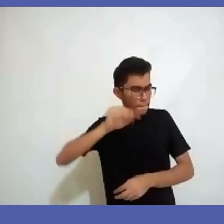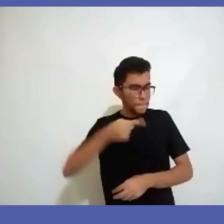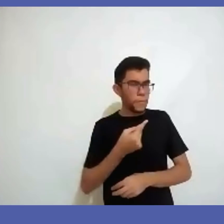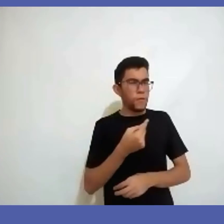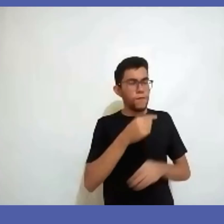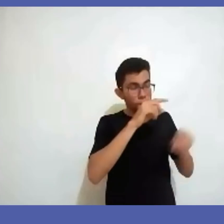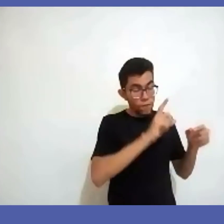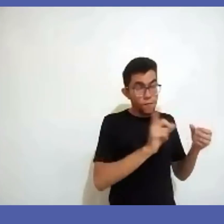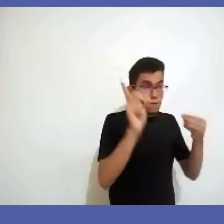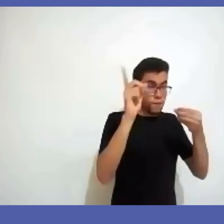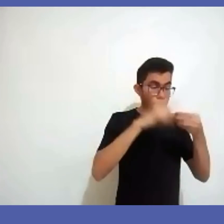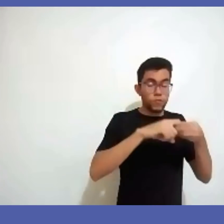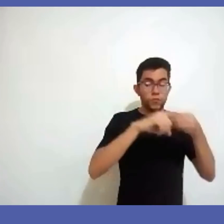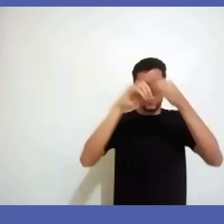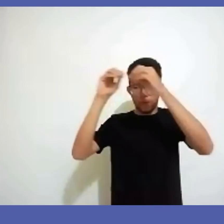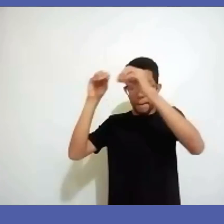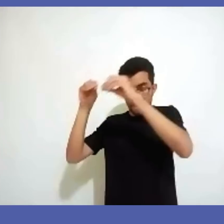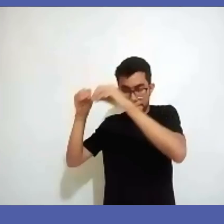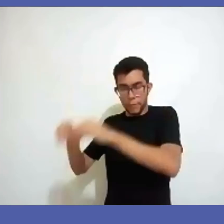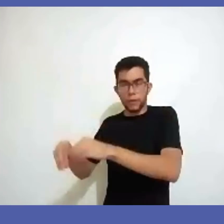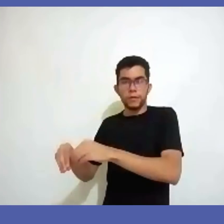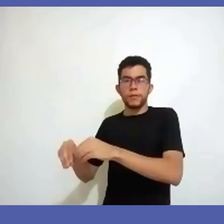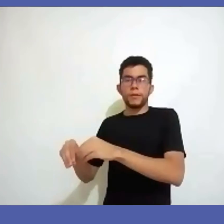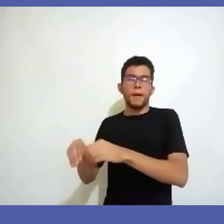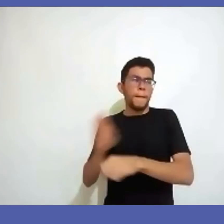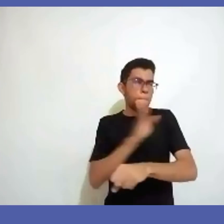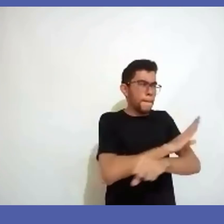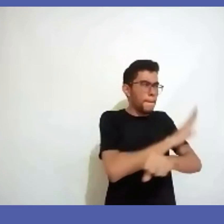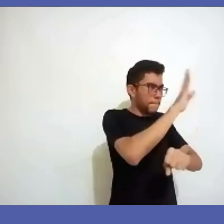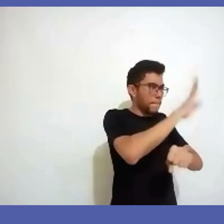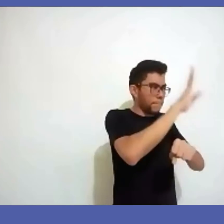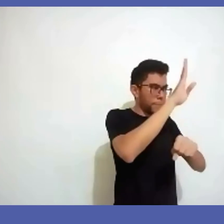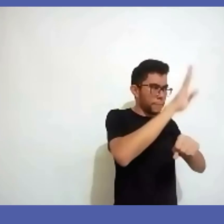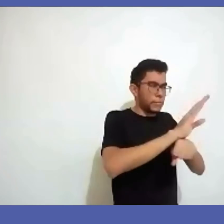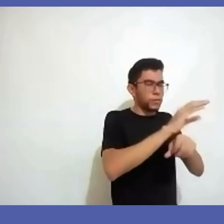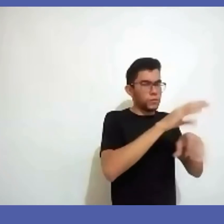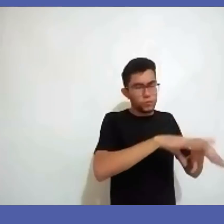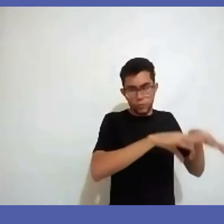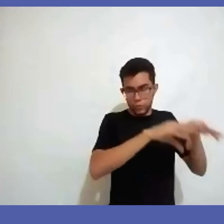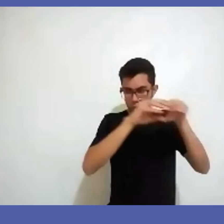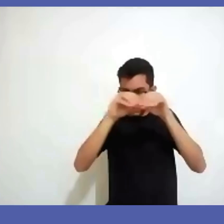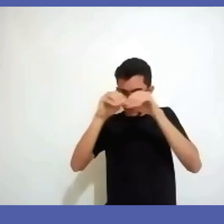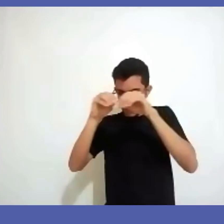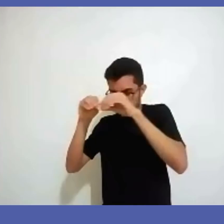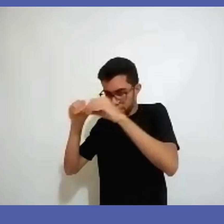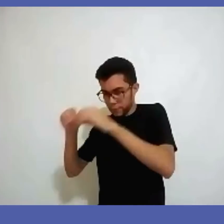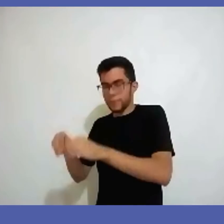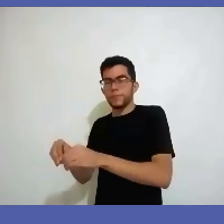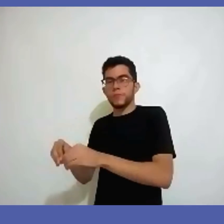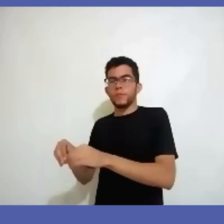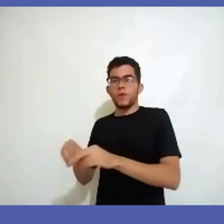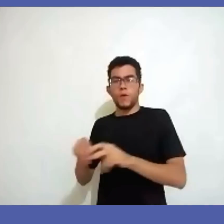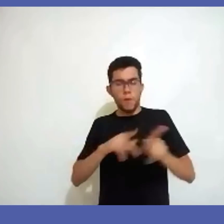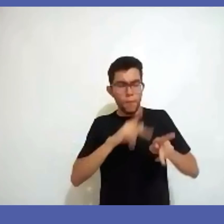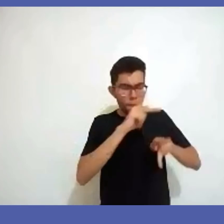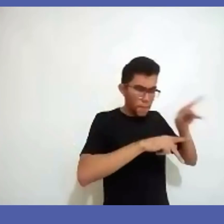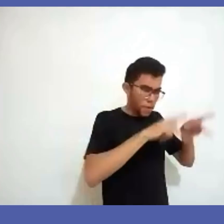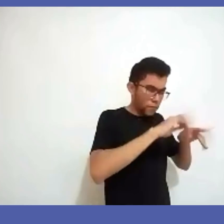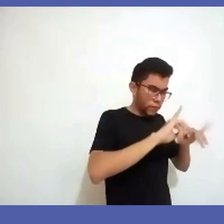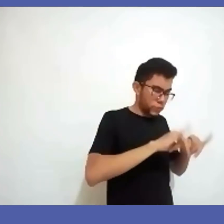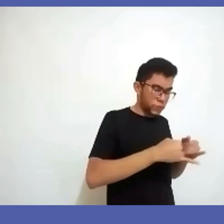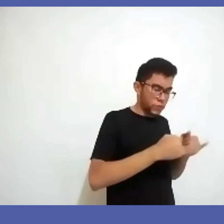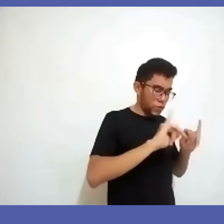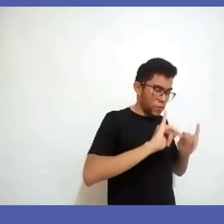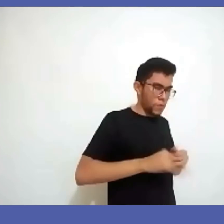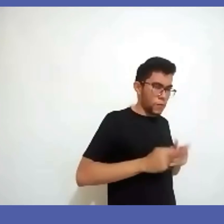dispersas na Babilônia, somente 50 mil pessoas voltaram. Irmãos, graças ao Senhor, alguns voltaram também para restaurar a